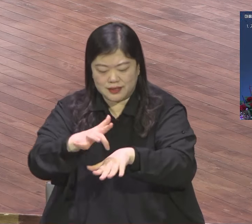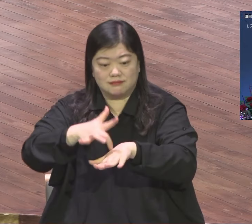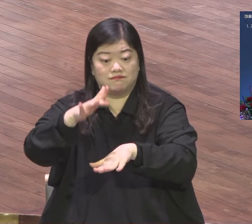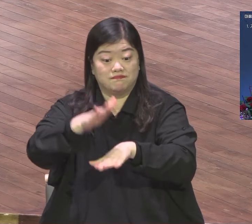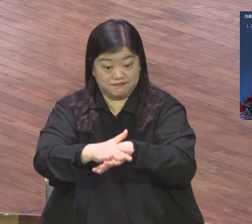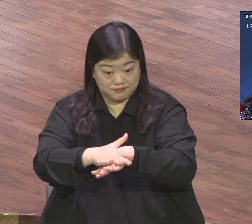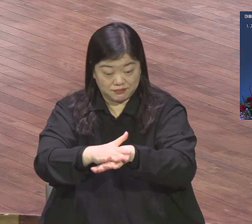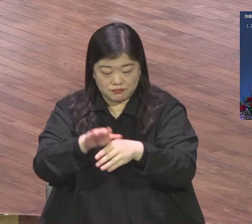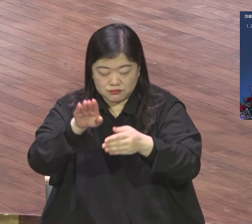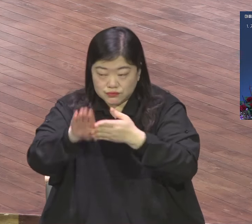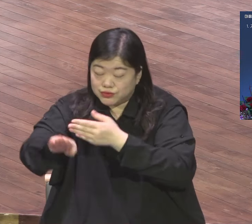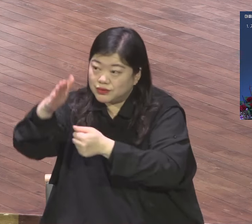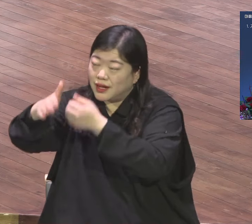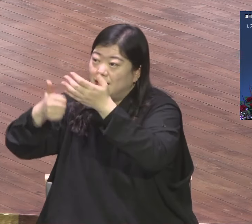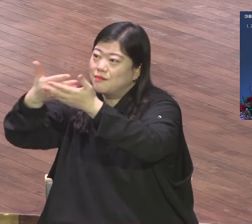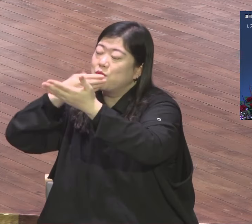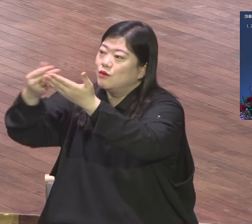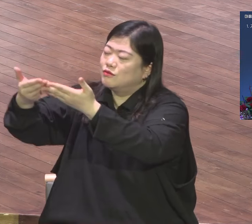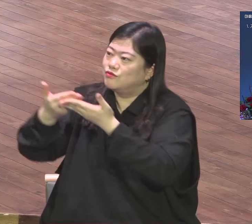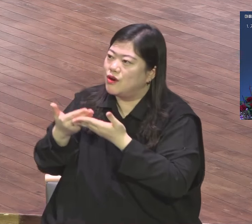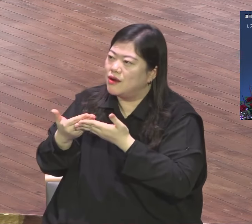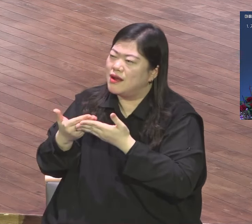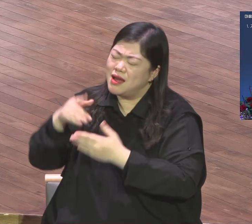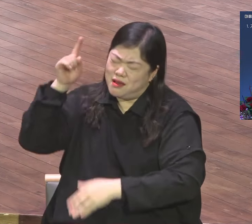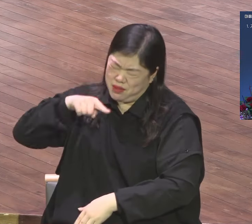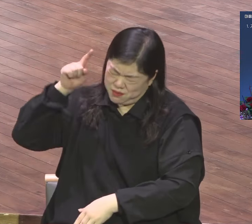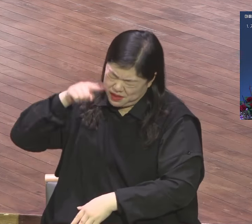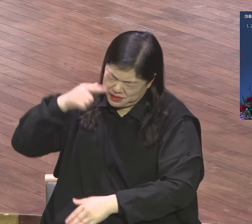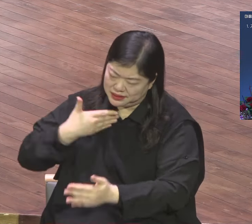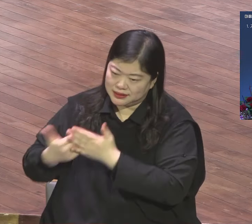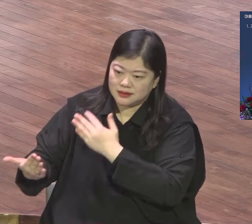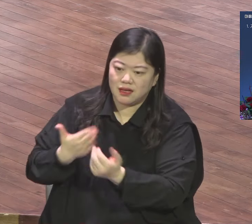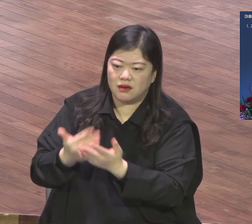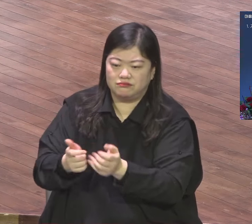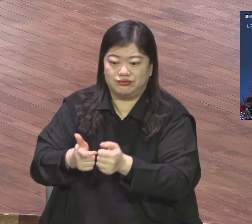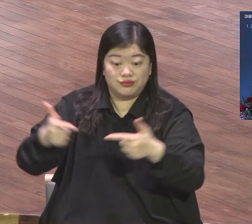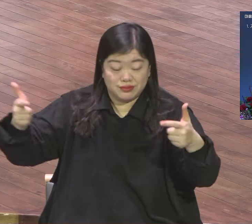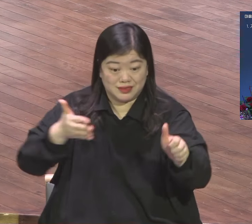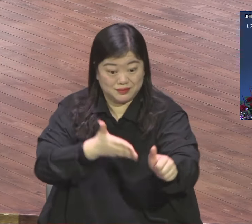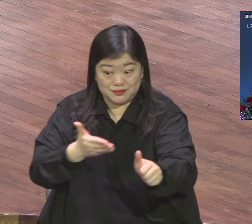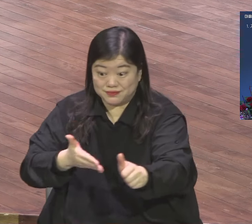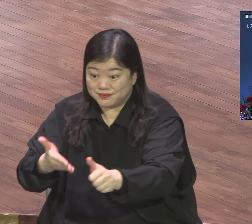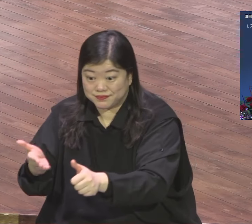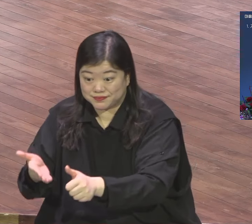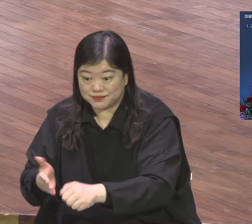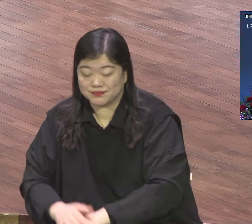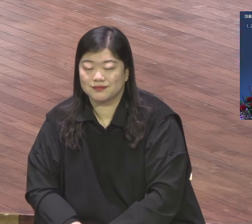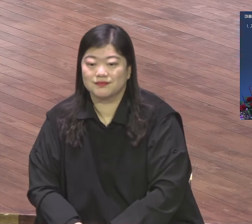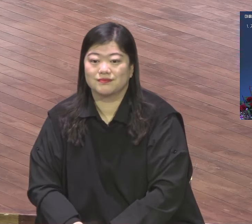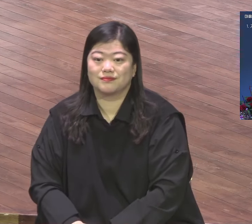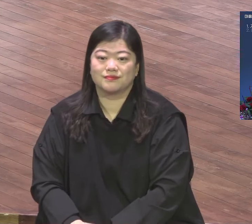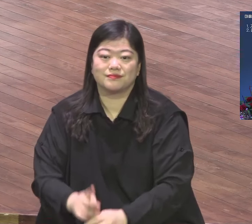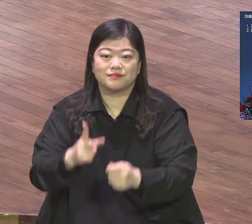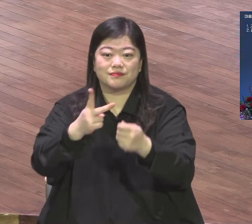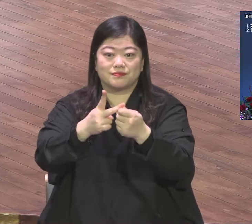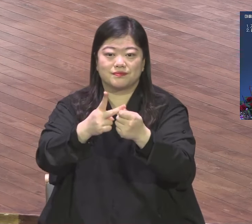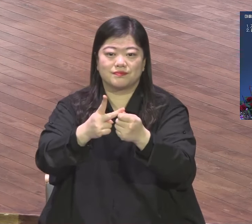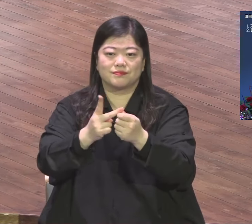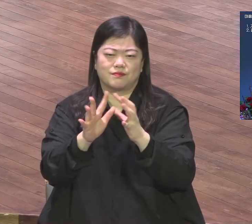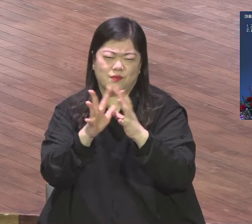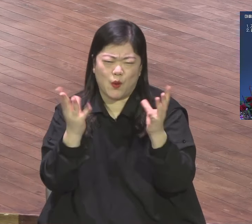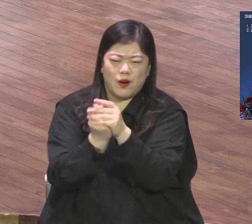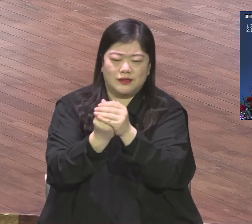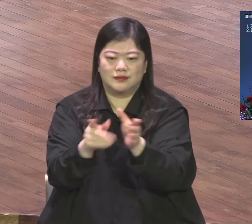하나도 놓치지 않고 모두 다 체험하는 증거 있기를 주님으로 축복합니다. 두 번째로 절대 믿음